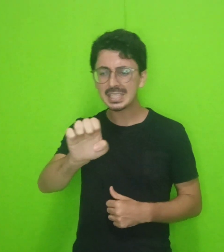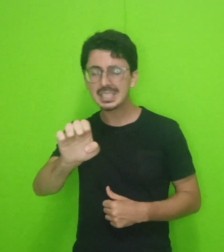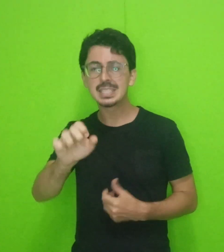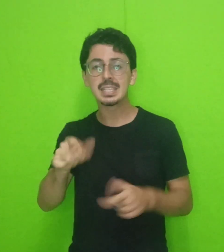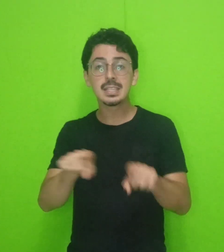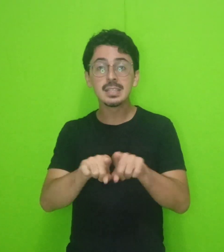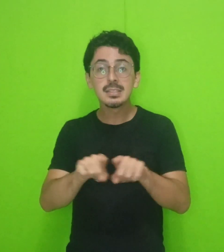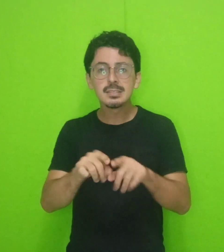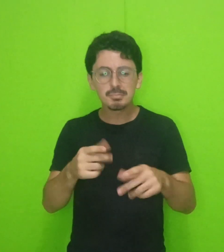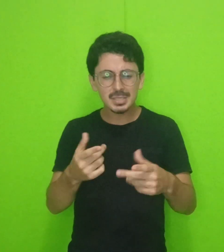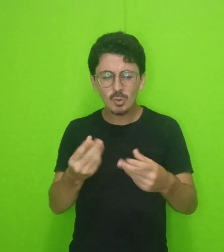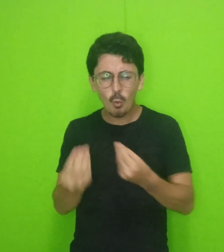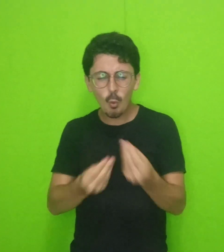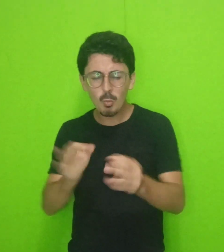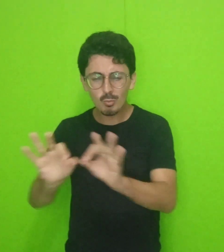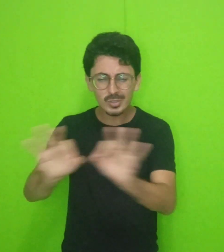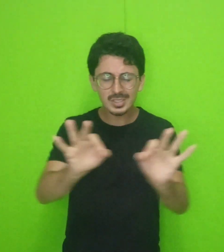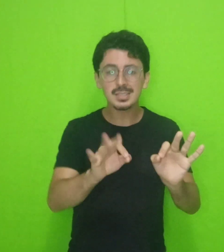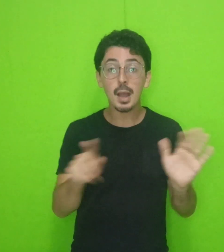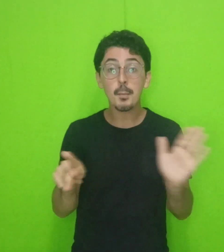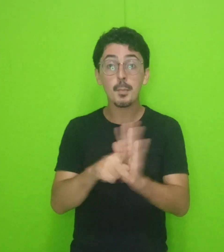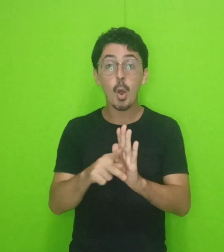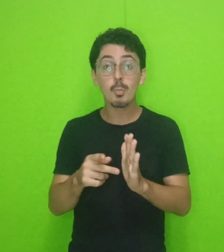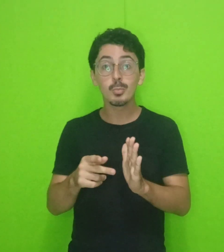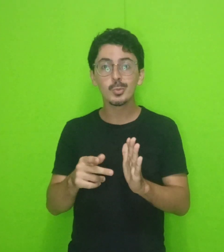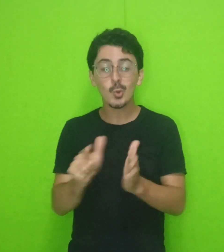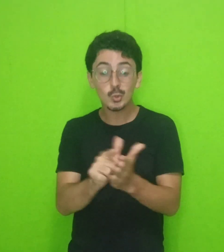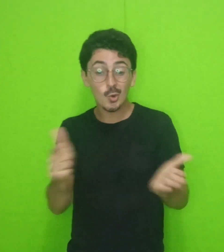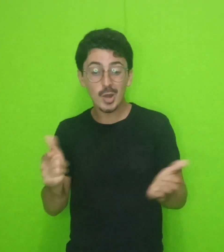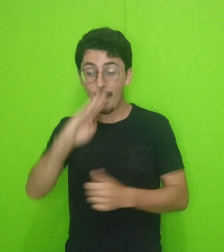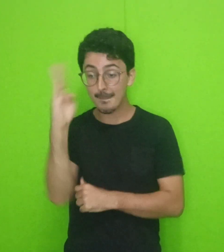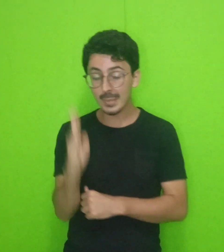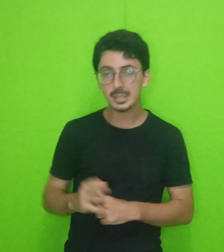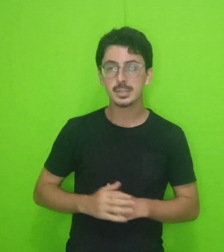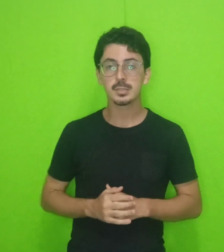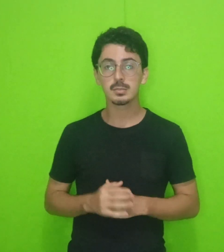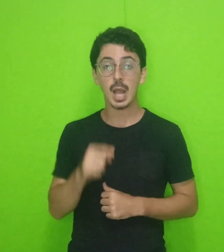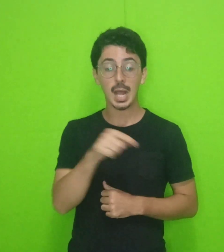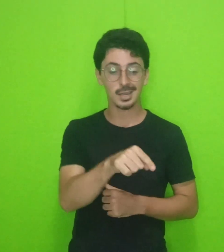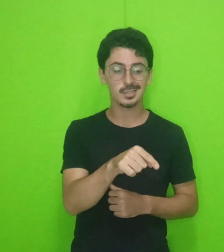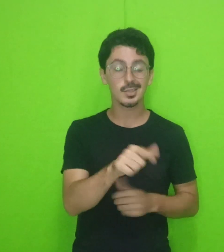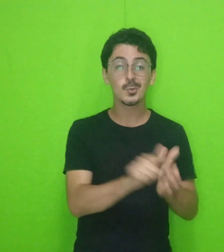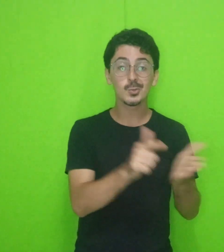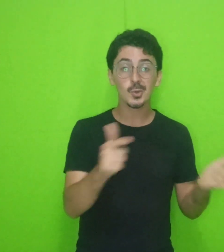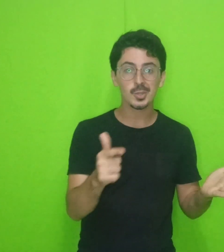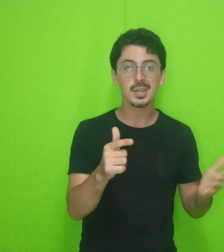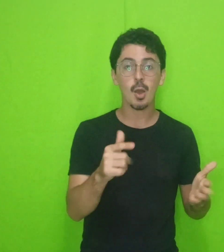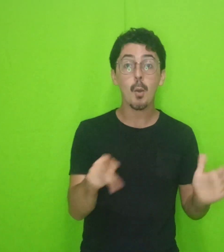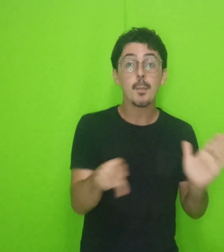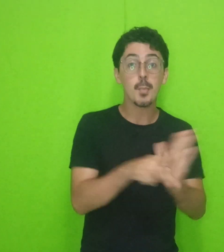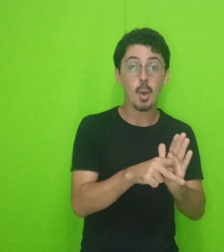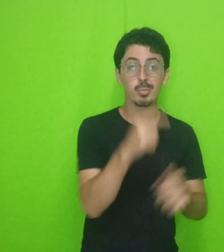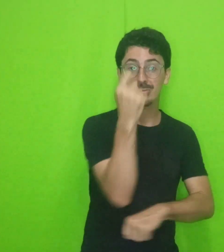populares brasileiros, um jornal gaúcho e um jornal baiano, ambos